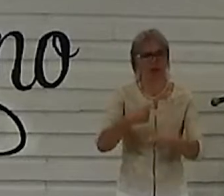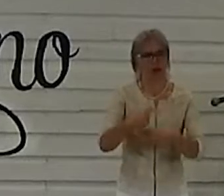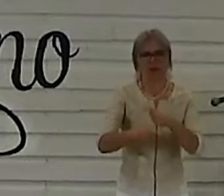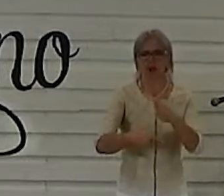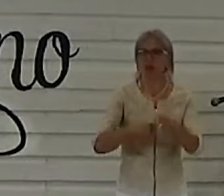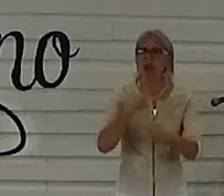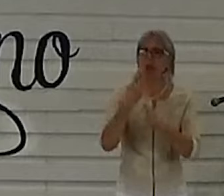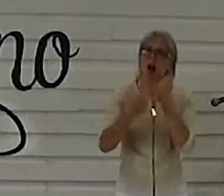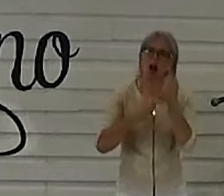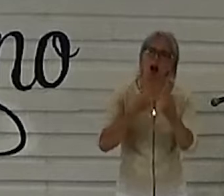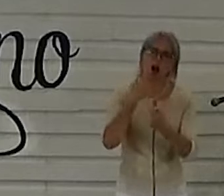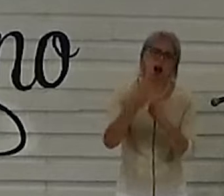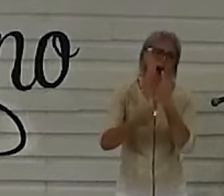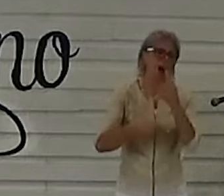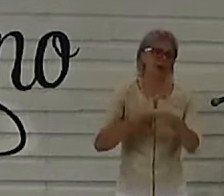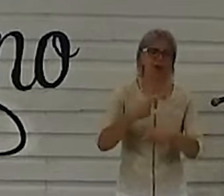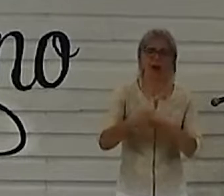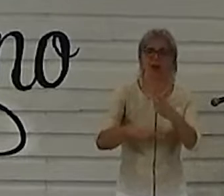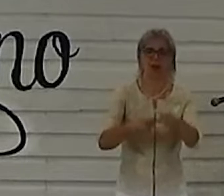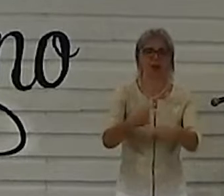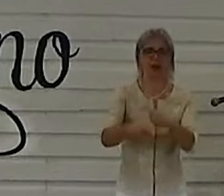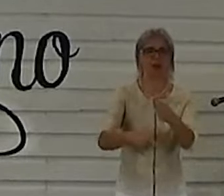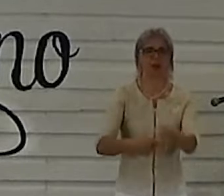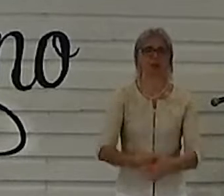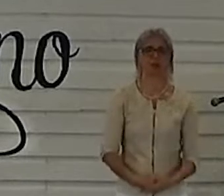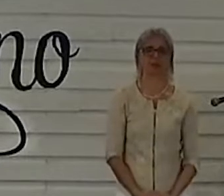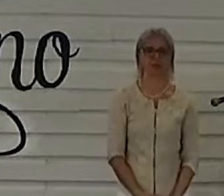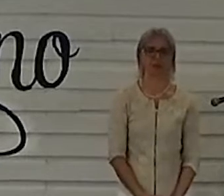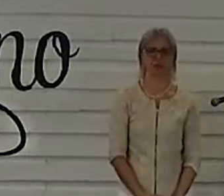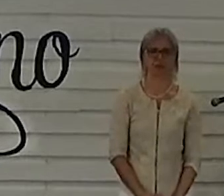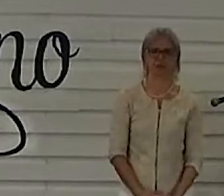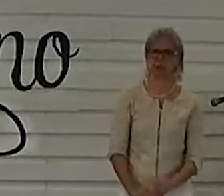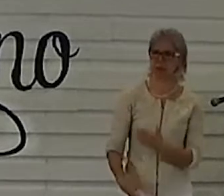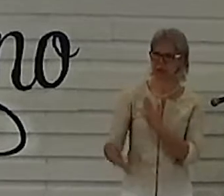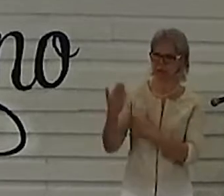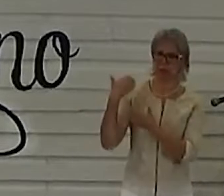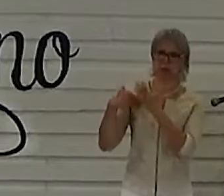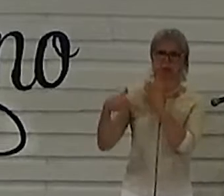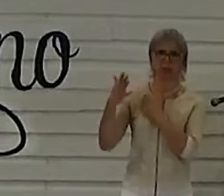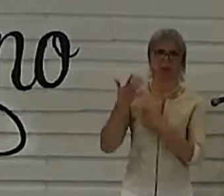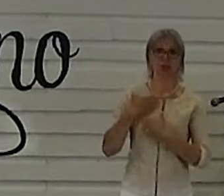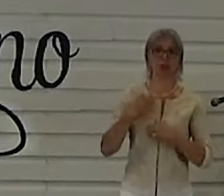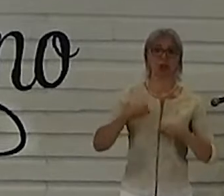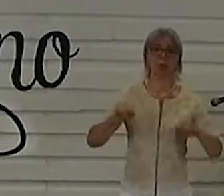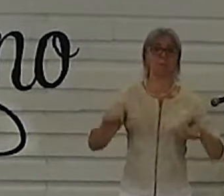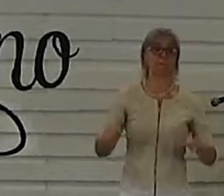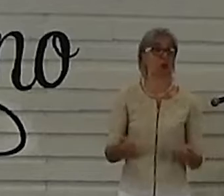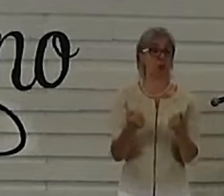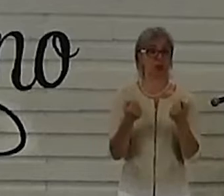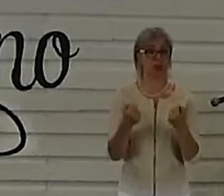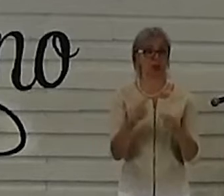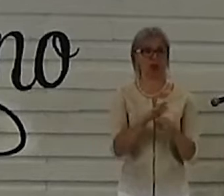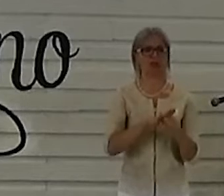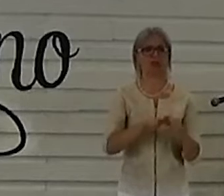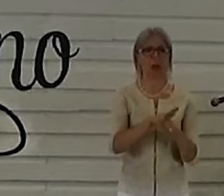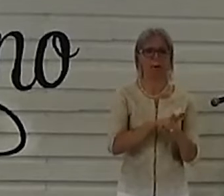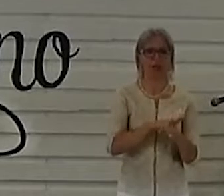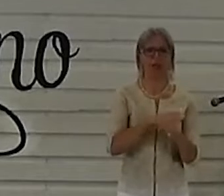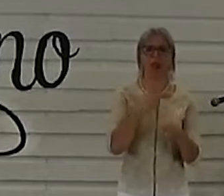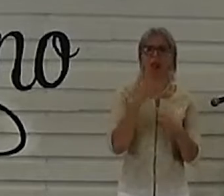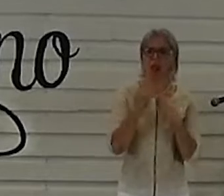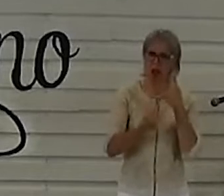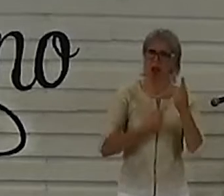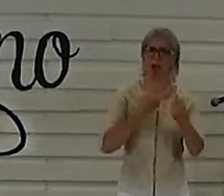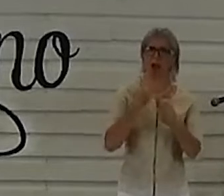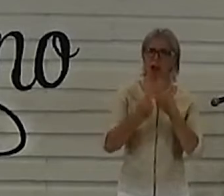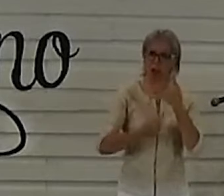facevo una pubblicità di una famiglia che si lamentava sempre. Erano proprio sempre scontenti, gli scontentavi. Potevi fare quello che